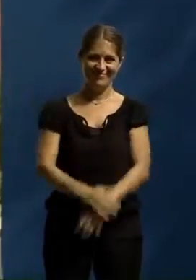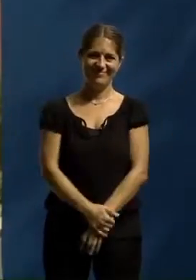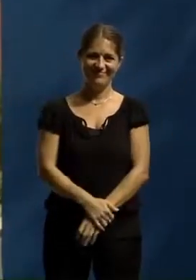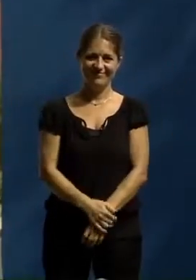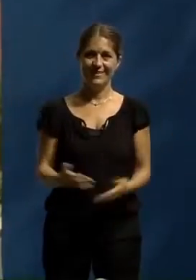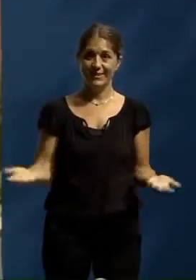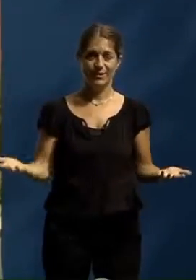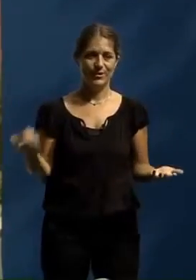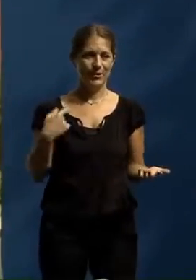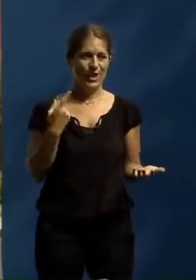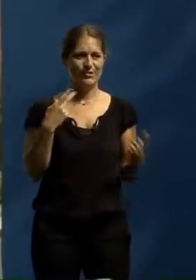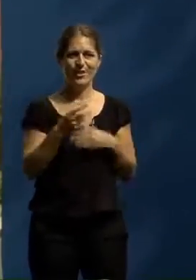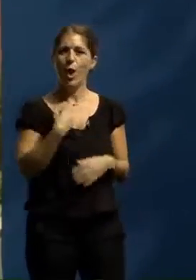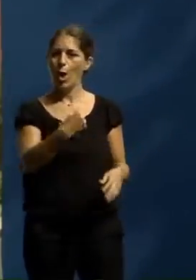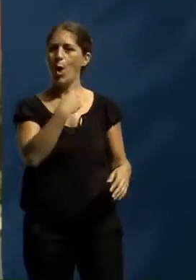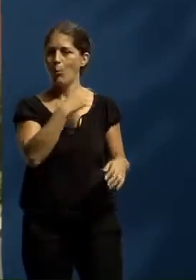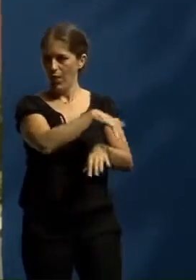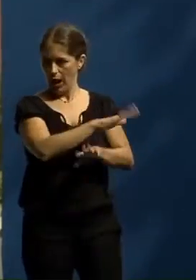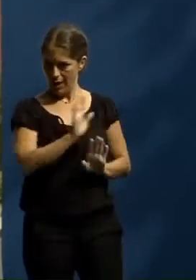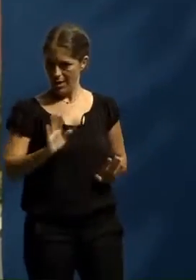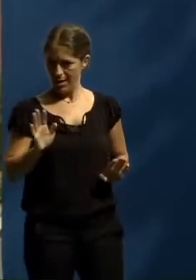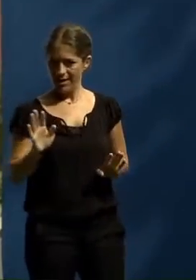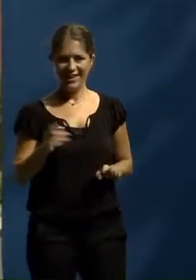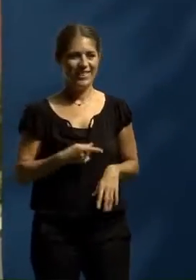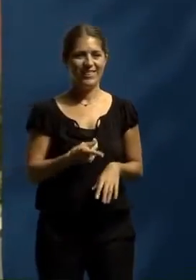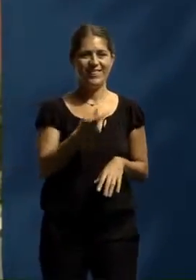Non estaba previsto, é a voz da rúa,